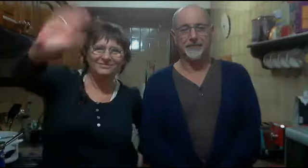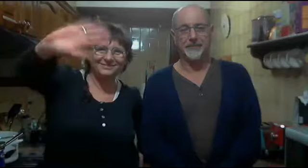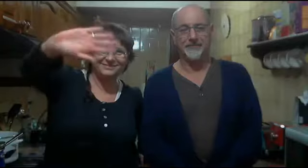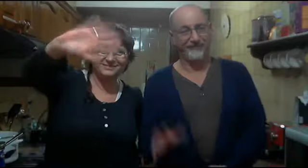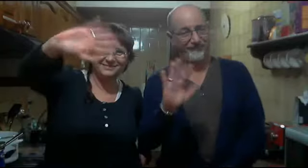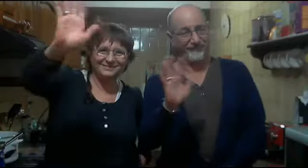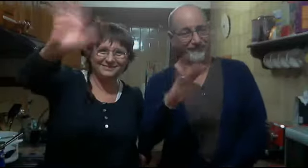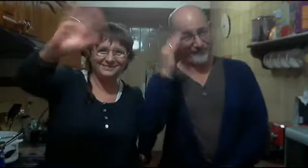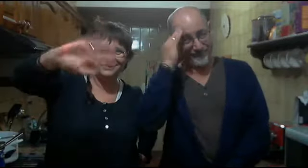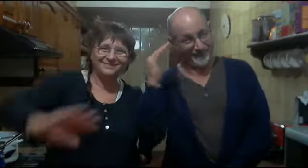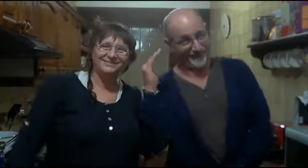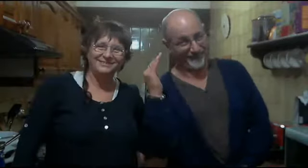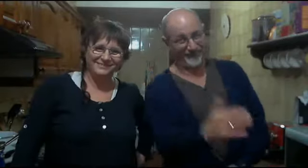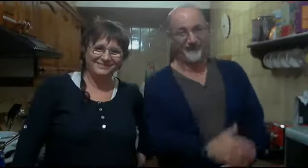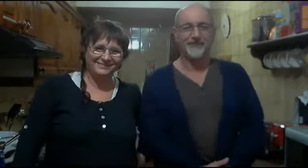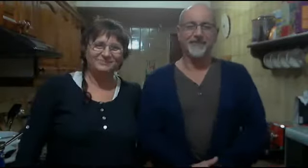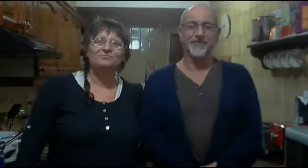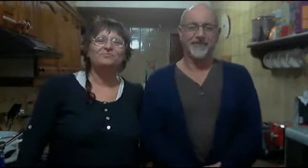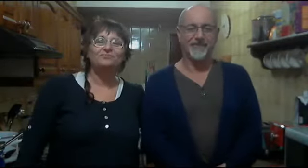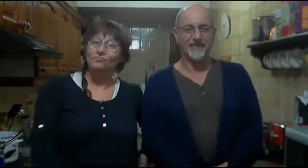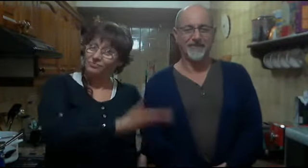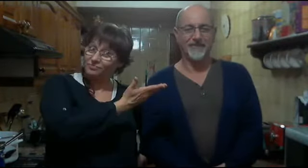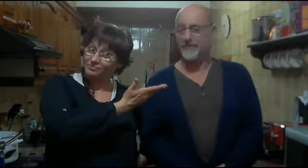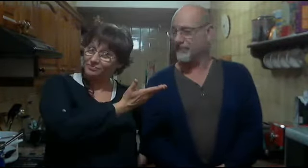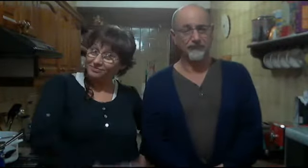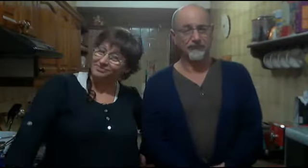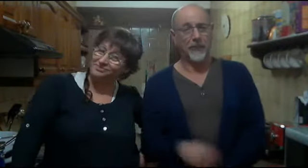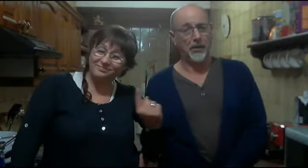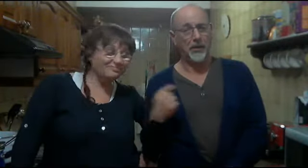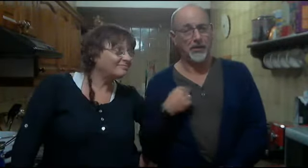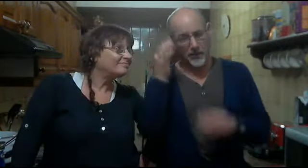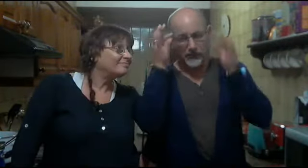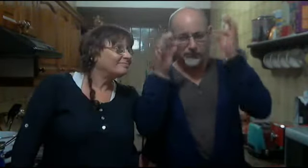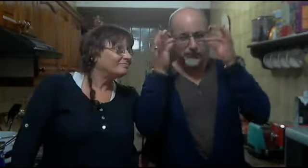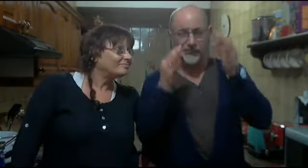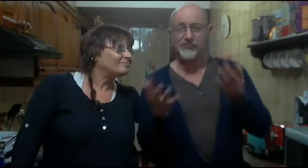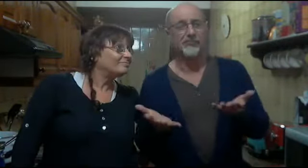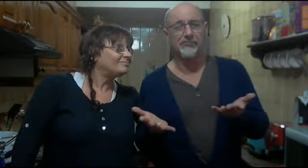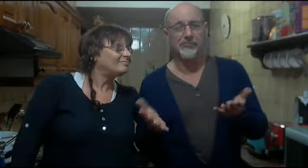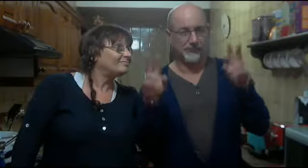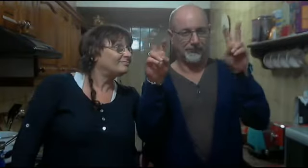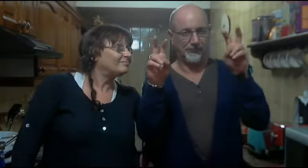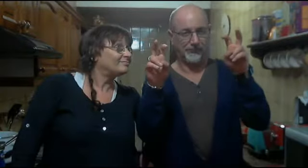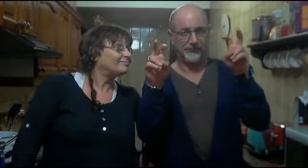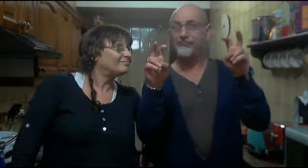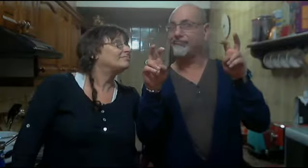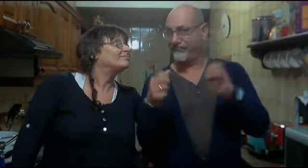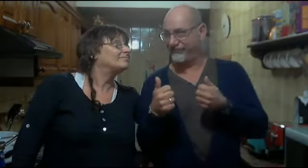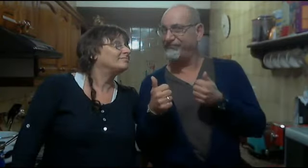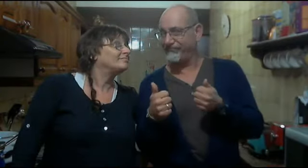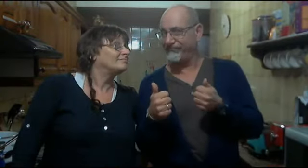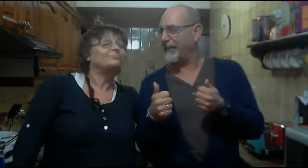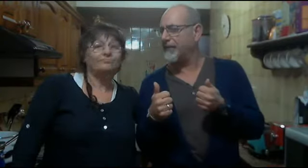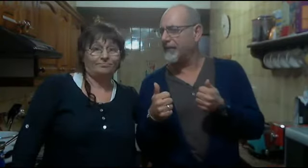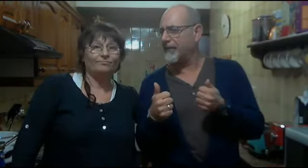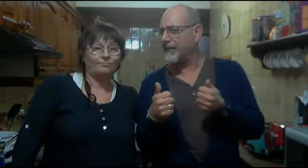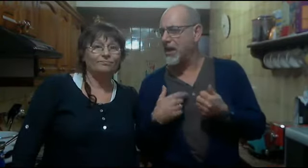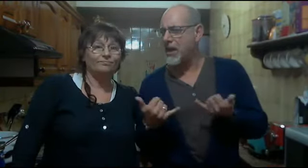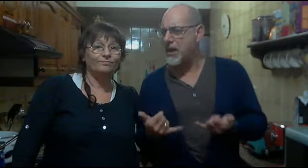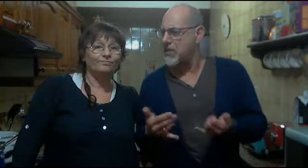i les blanques que entren a Barcelona. Podríem dir que més aviat, en comptes de cotxes, es tracten d'òmnis, potser d'objectes rodadors, en aquest cas no identificats. Veiem ja altres punts,